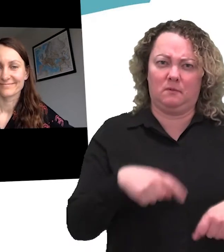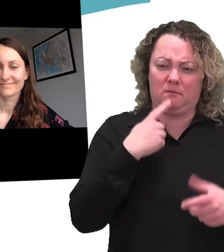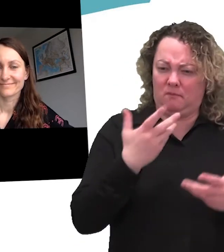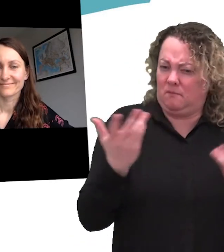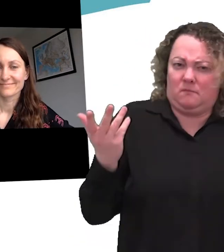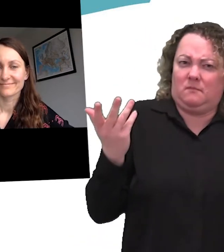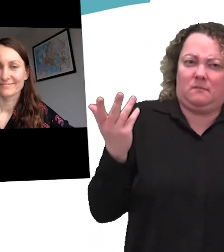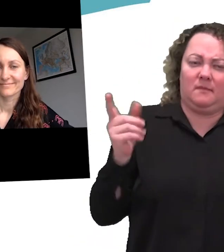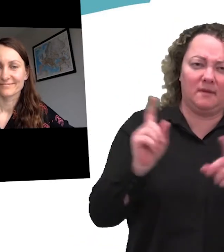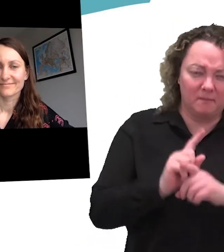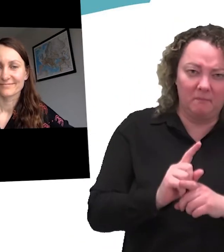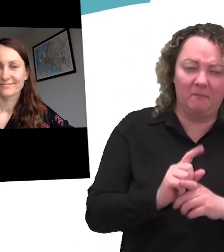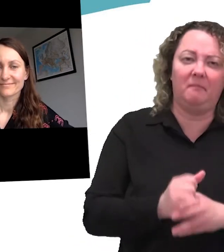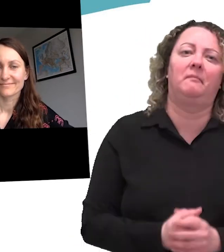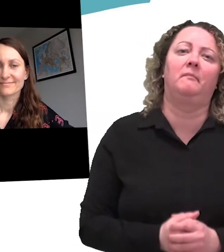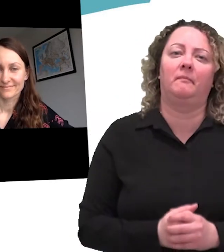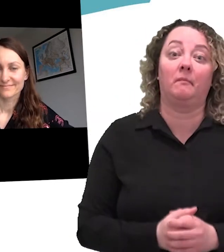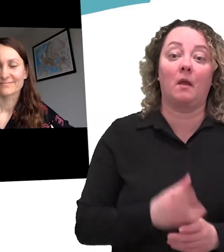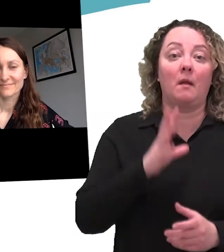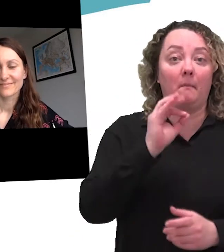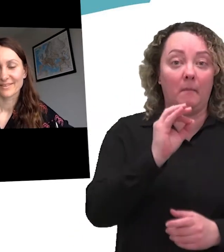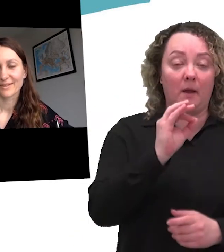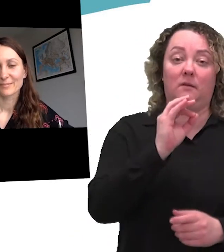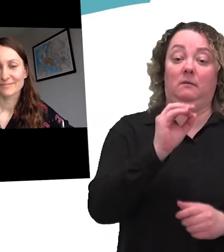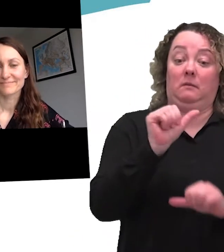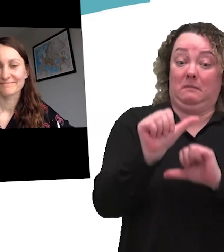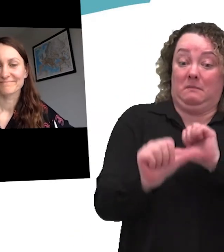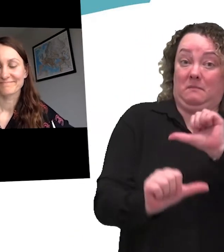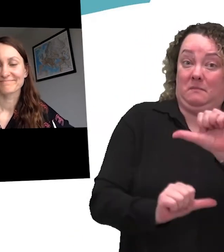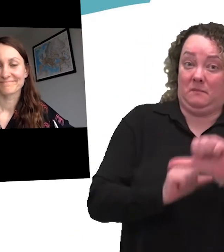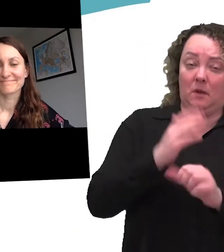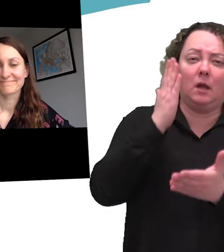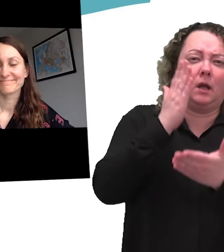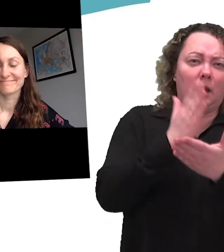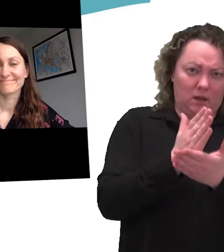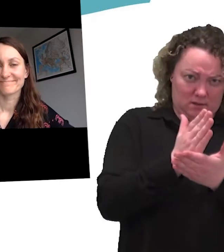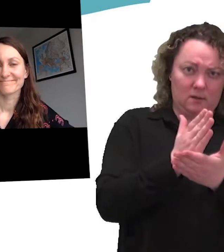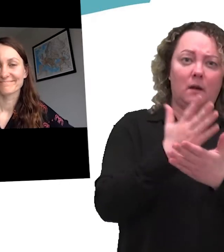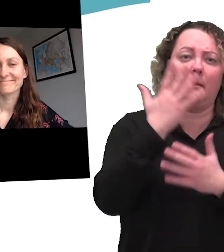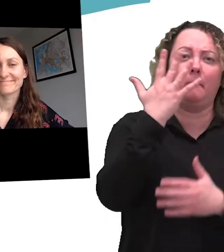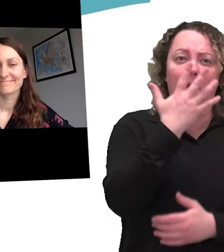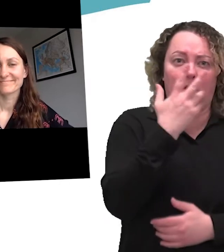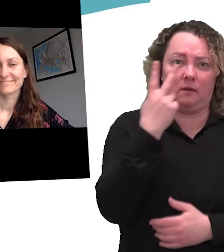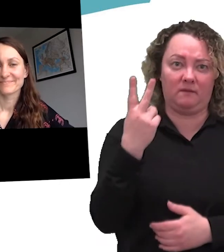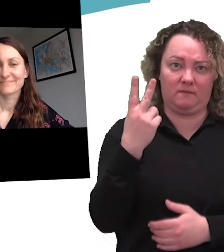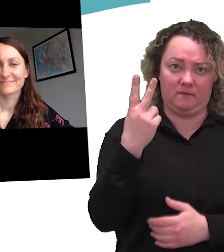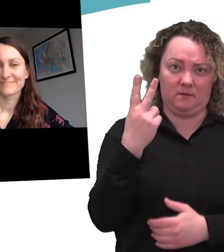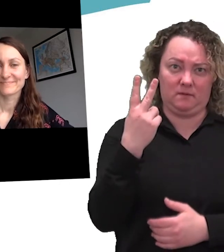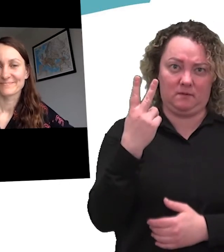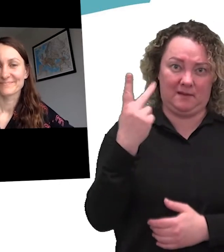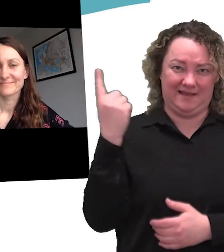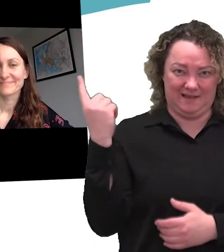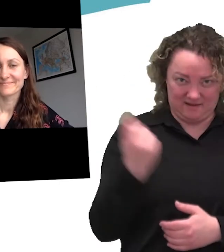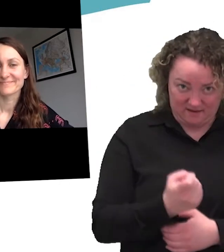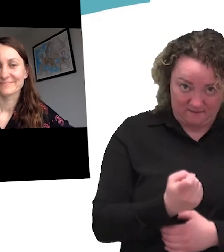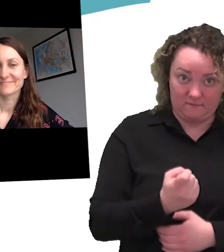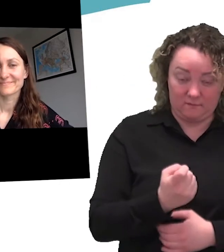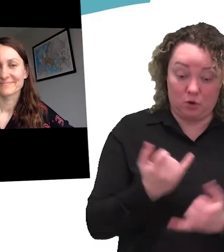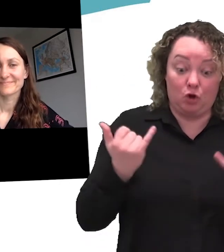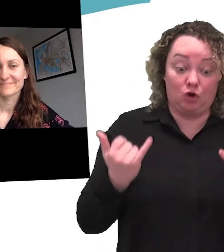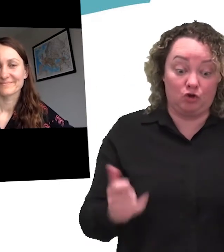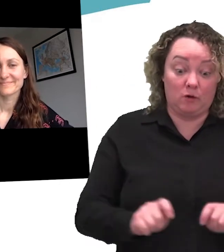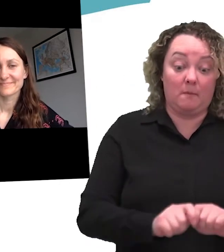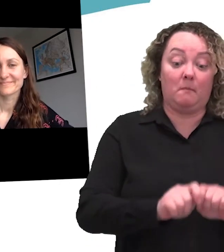Bet metuose yra 52 savaitės. Taip. Tai jeigu šiandien pradedam ir po vieną receptą